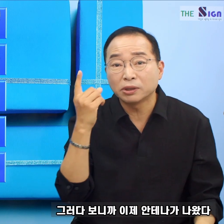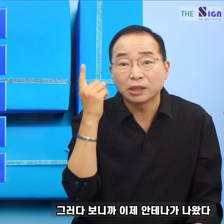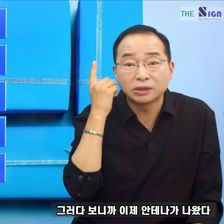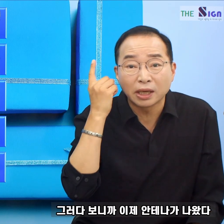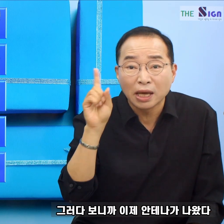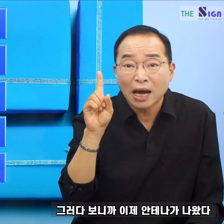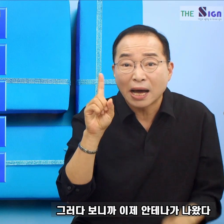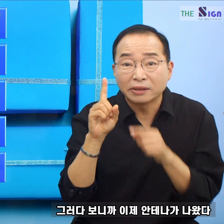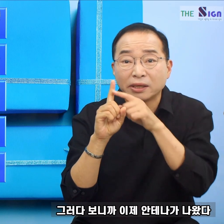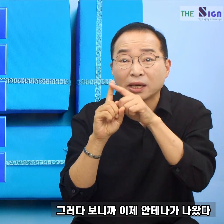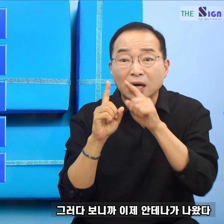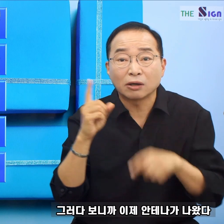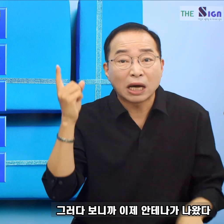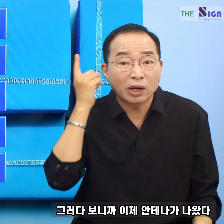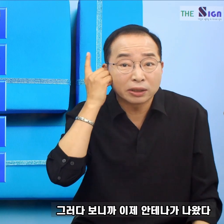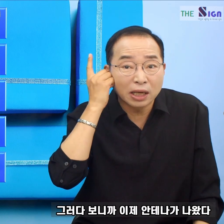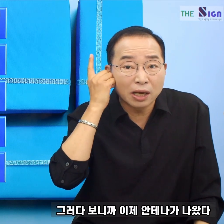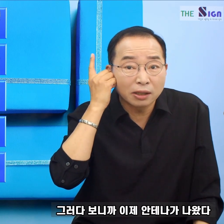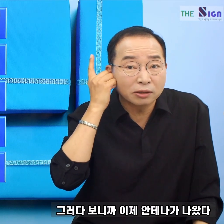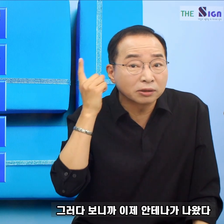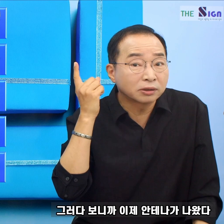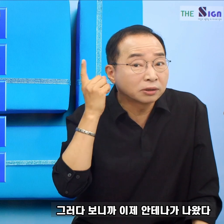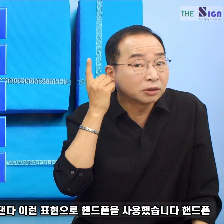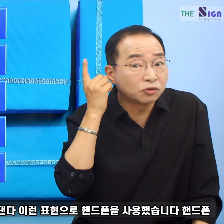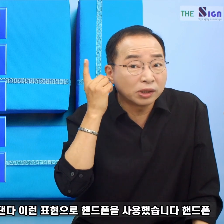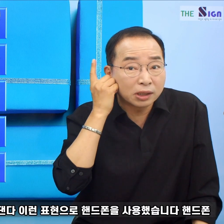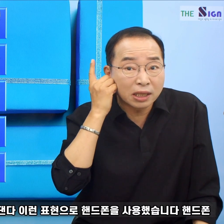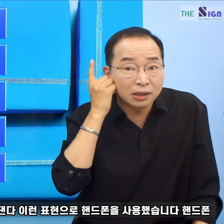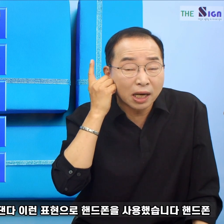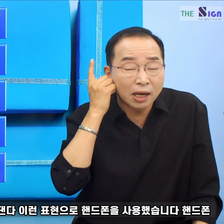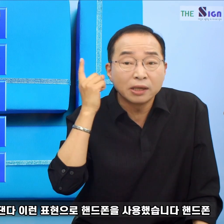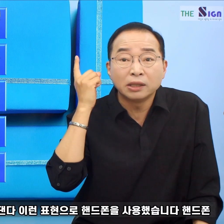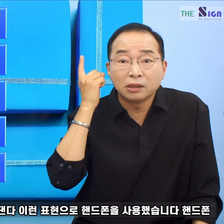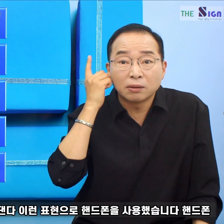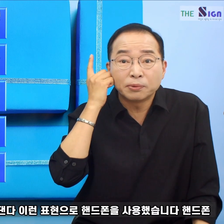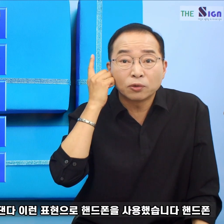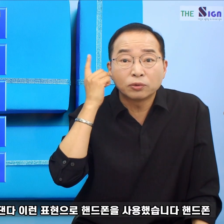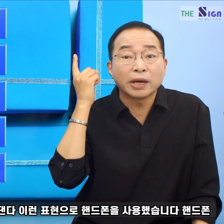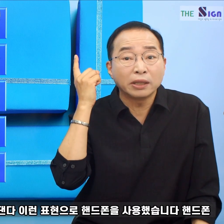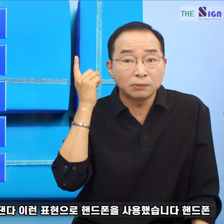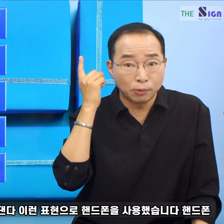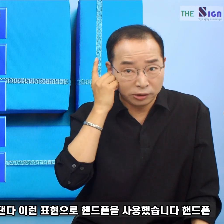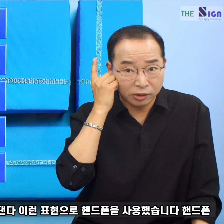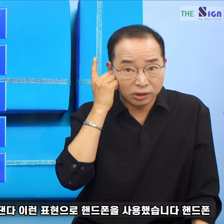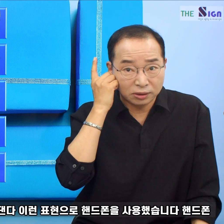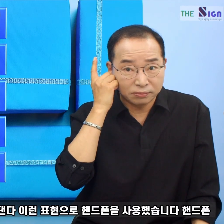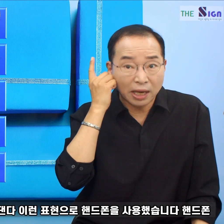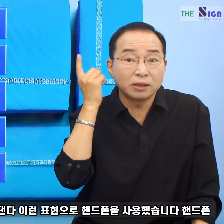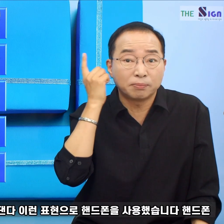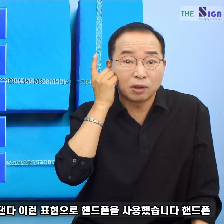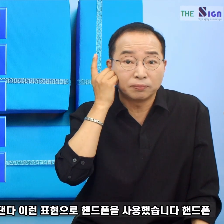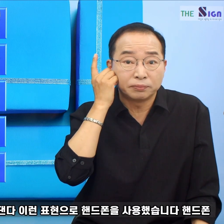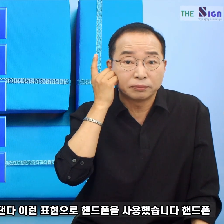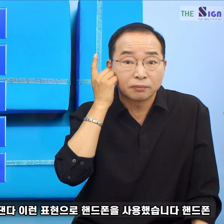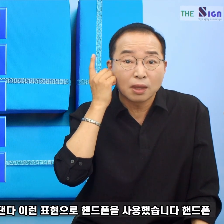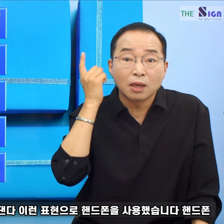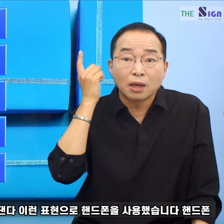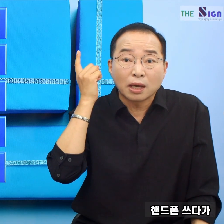이제 안테나가 나왔다, 그 귀에다 댄다, 이런 표현으로 핸드폰을 사용했습니다.